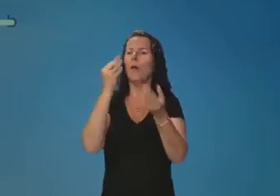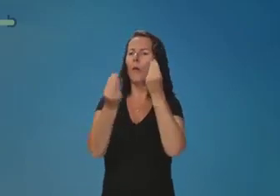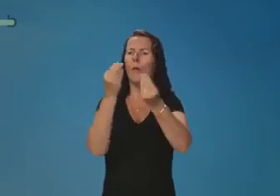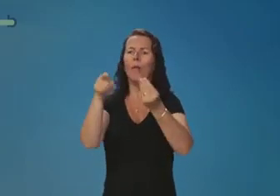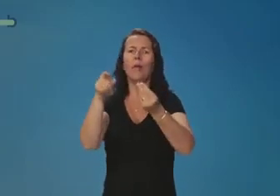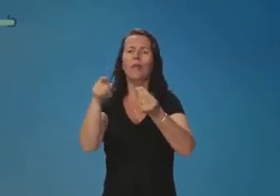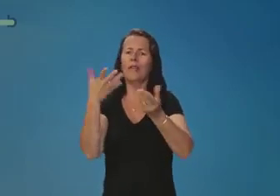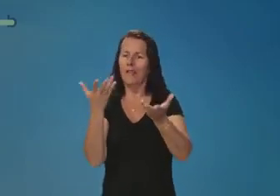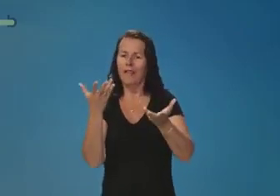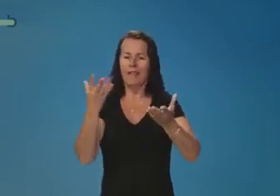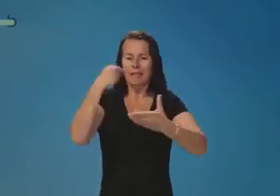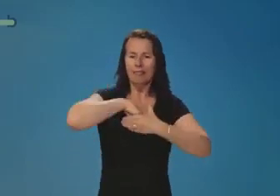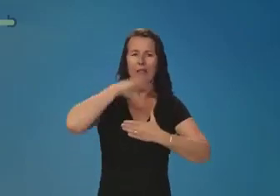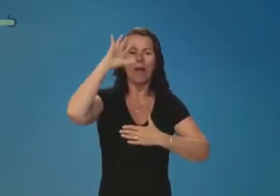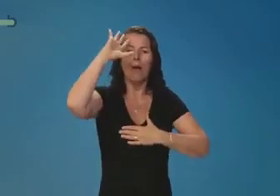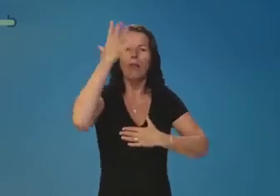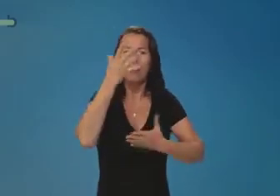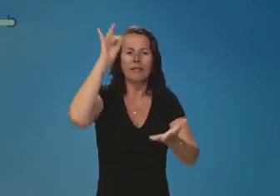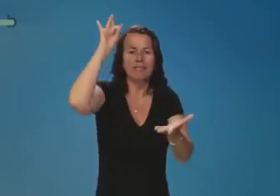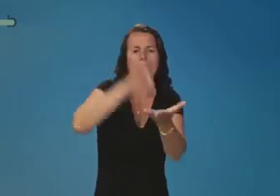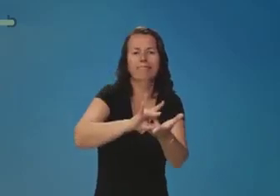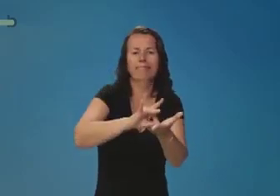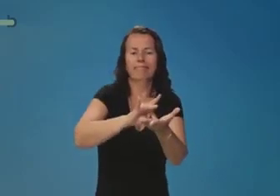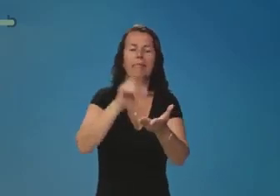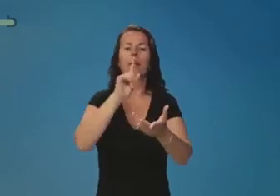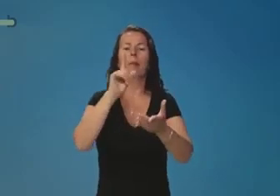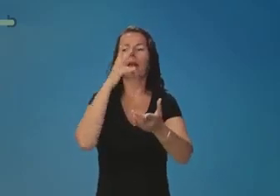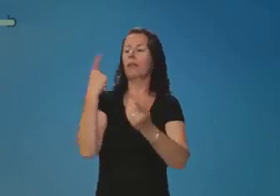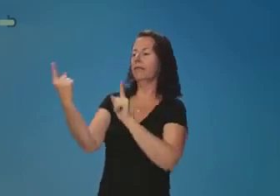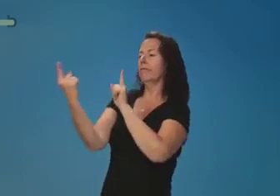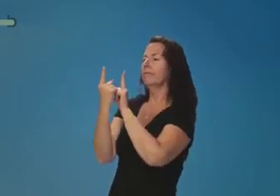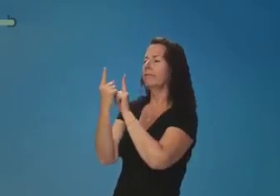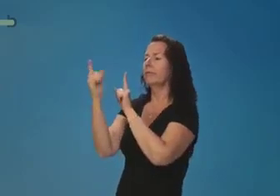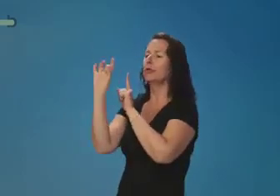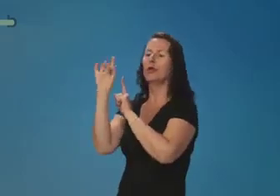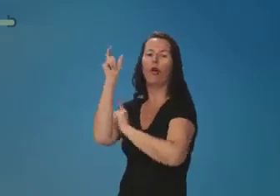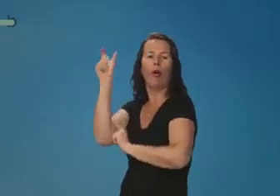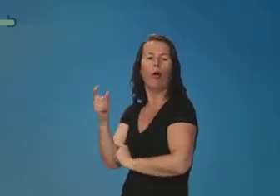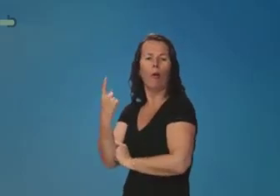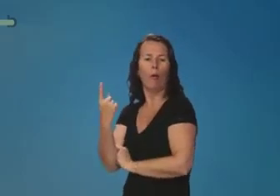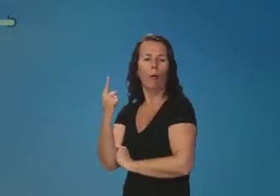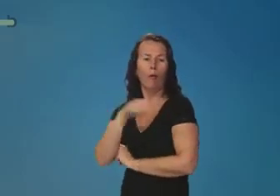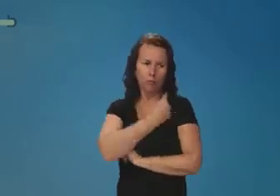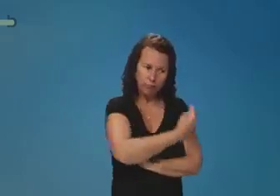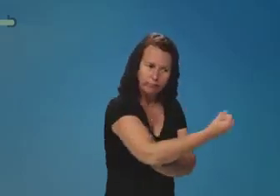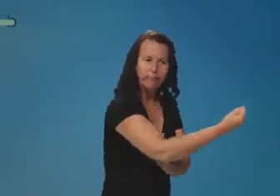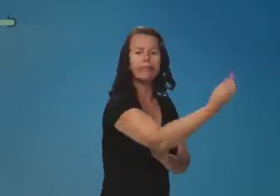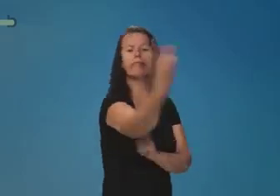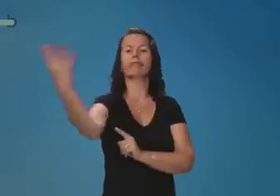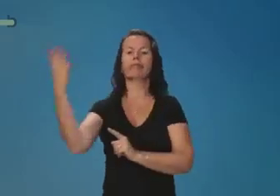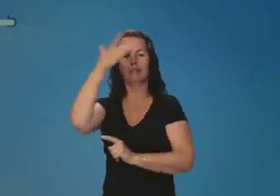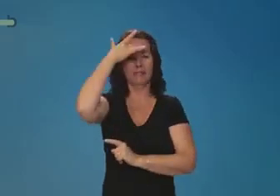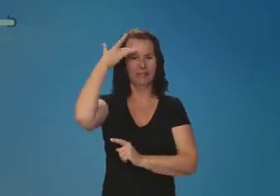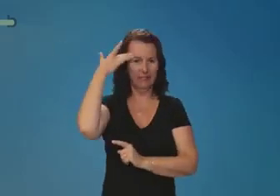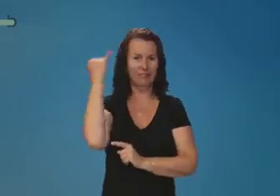da iconicidade, dentre outros fatores que acontecem na produção desta língua. Não somente um, como